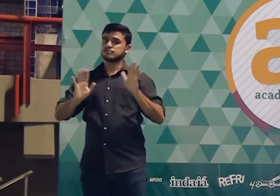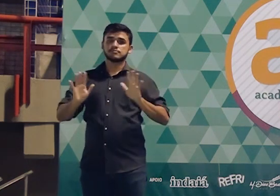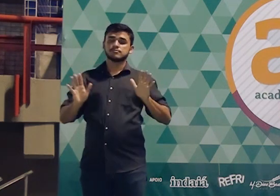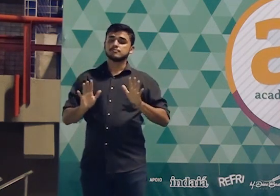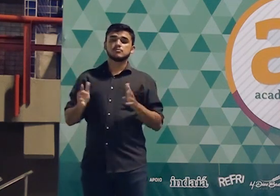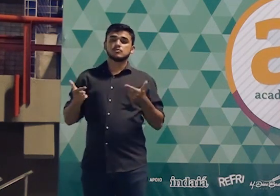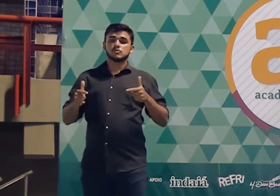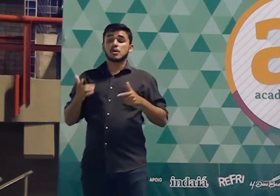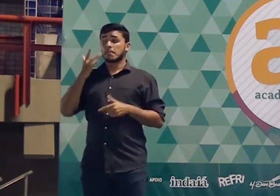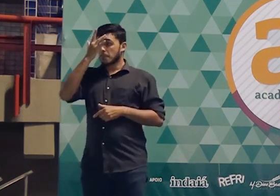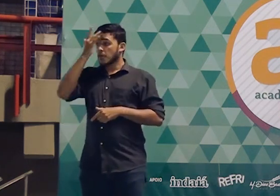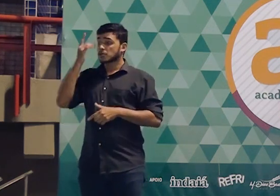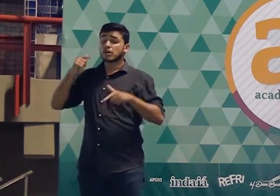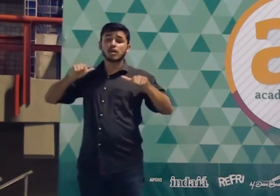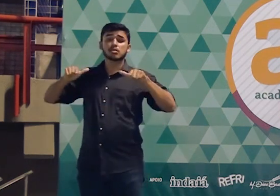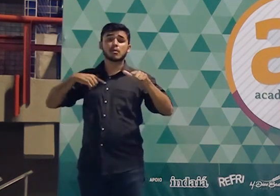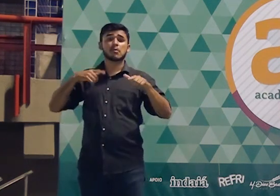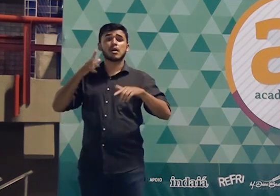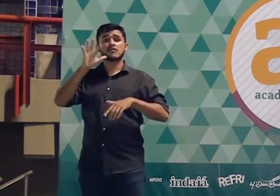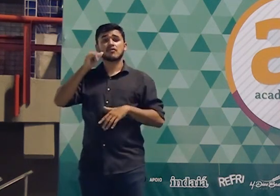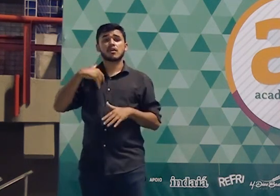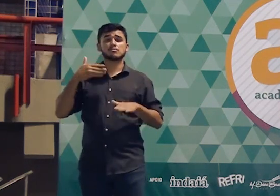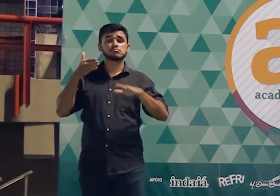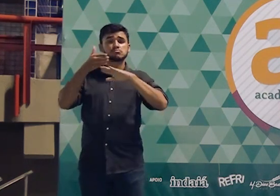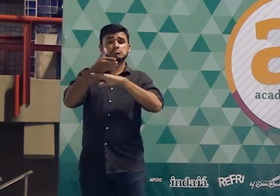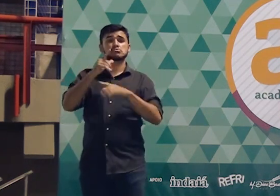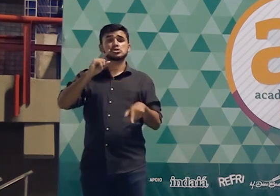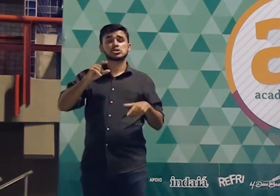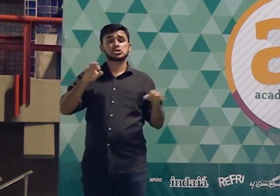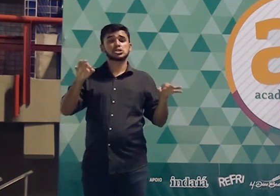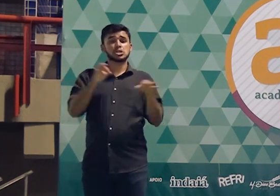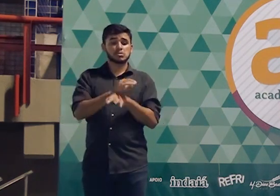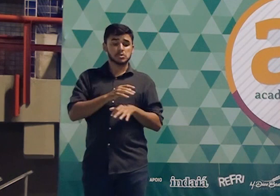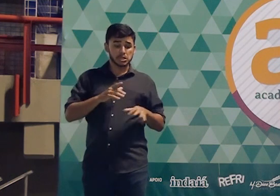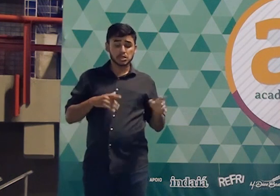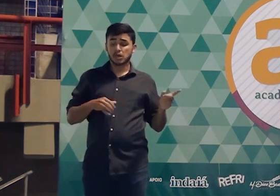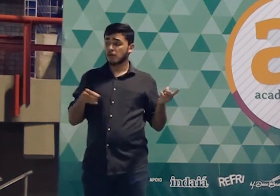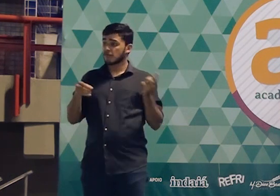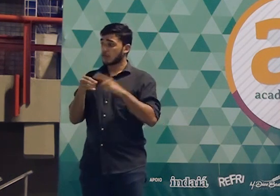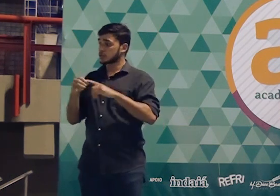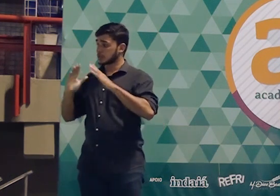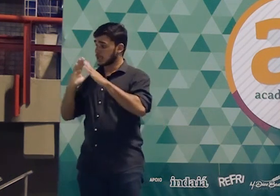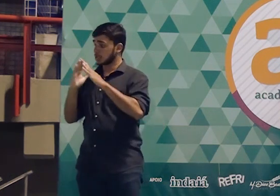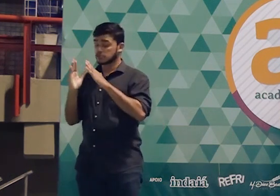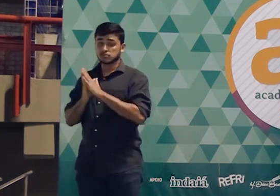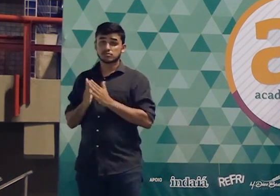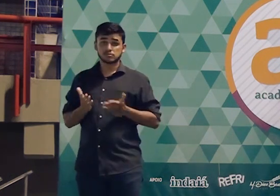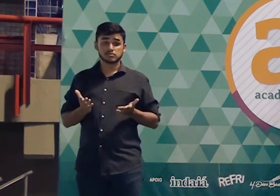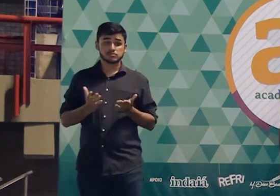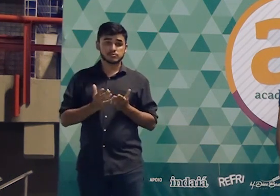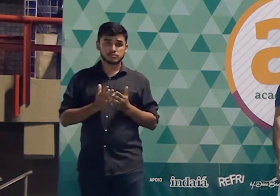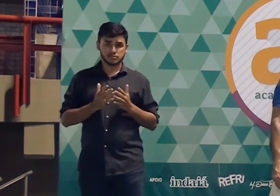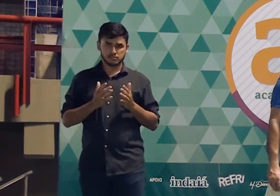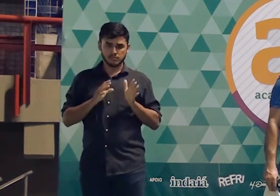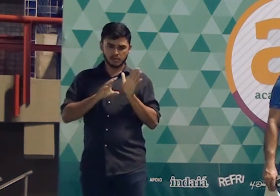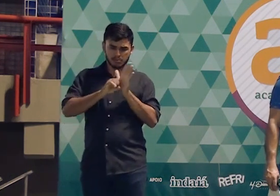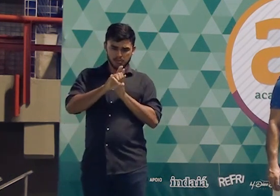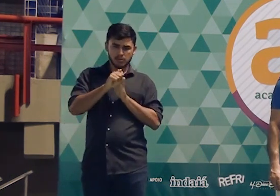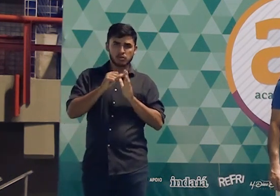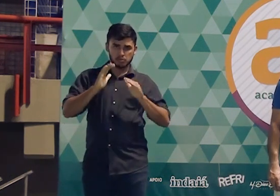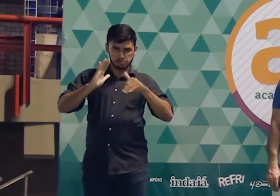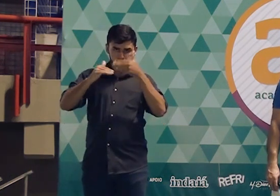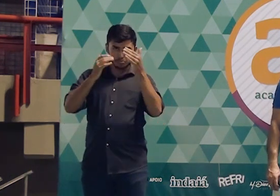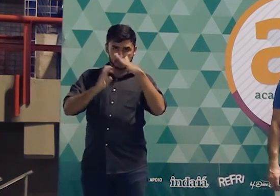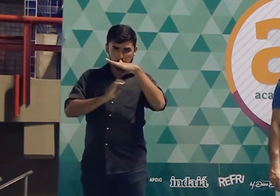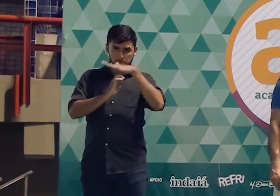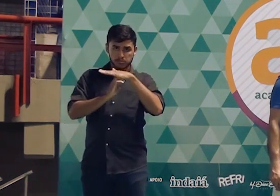que quer, faz o que quer, vai para casa. E aí eu pergunto para vocês, a empresa funciona?